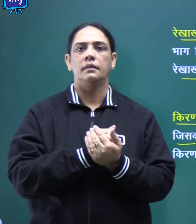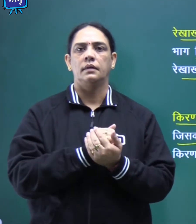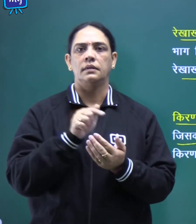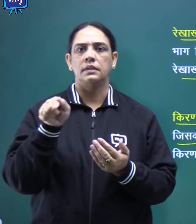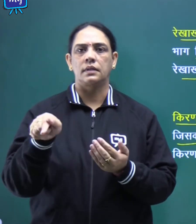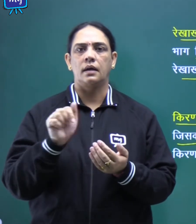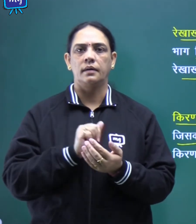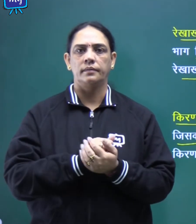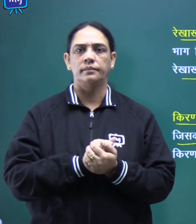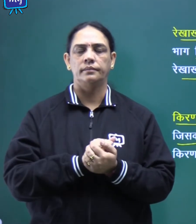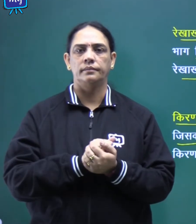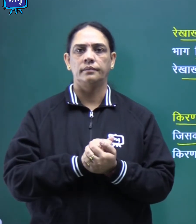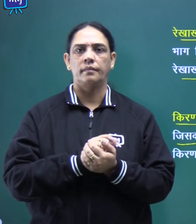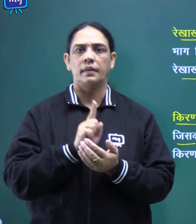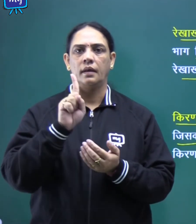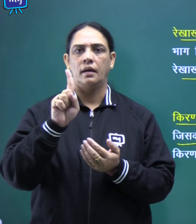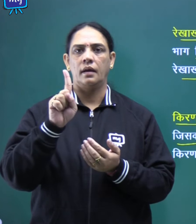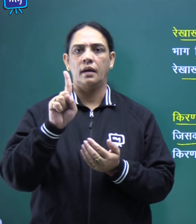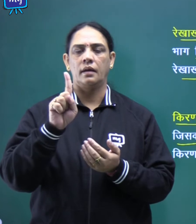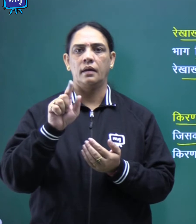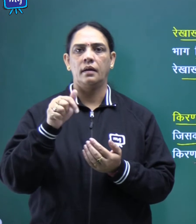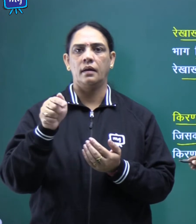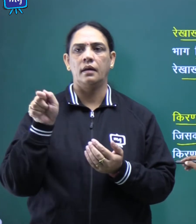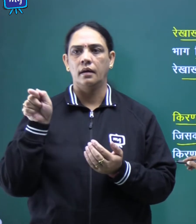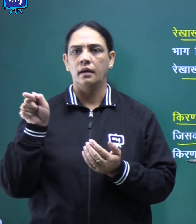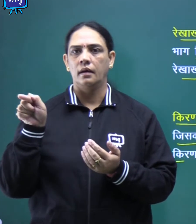जिसका एक ही अंत बिंदु हो